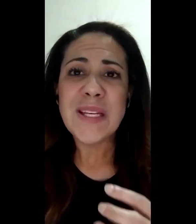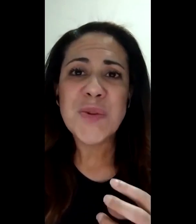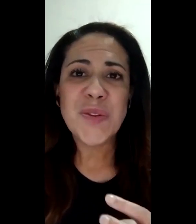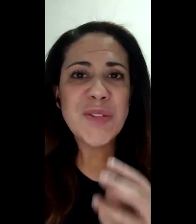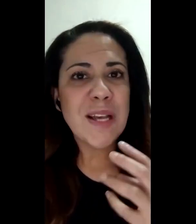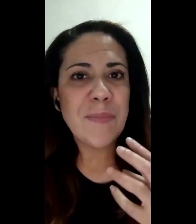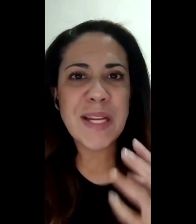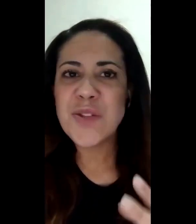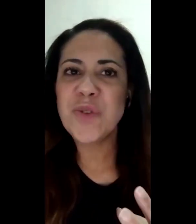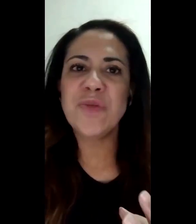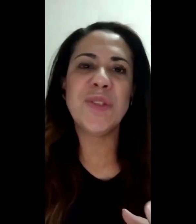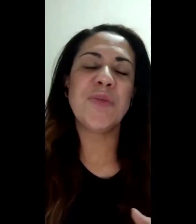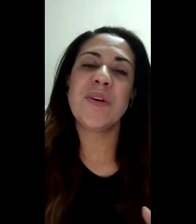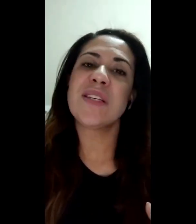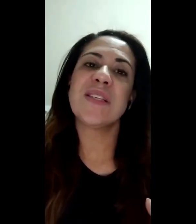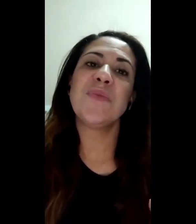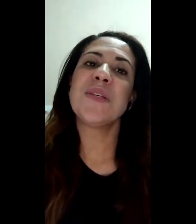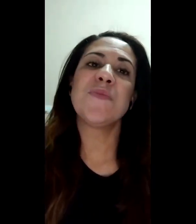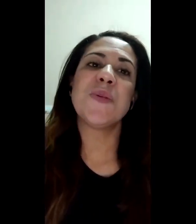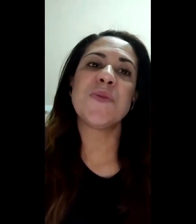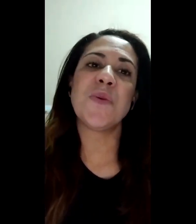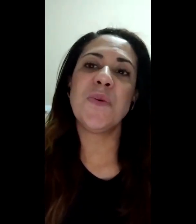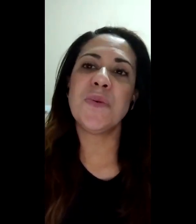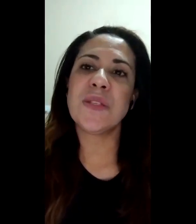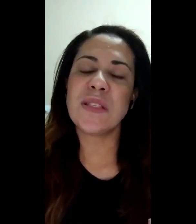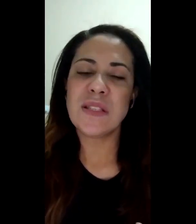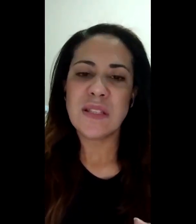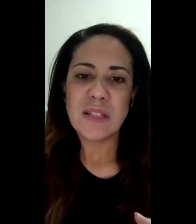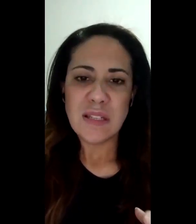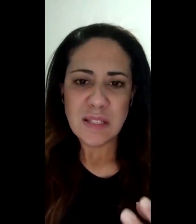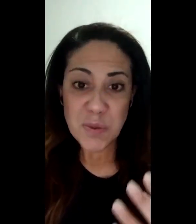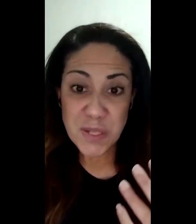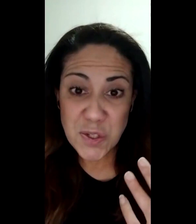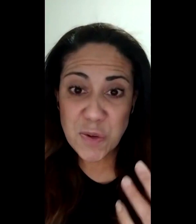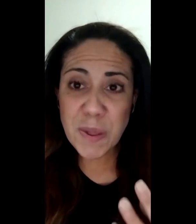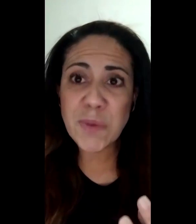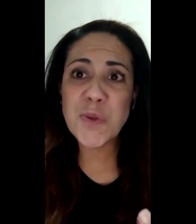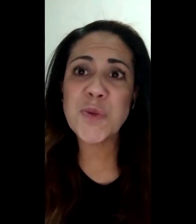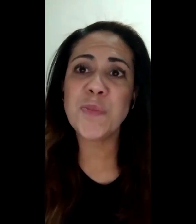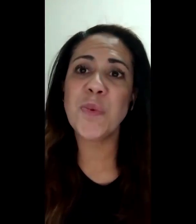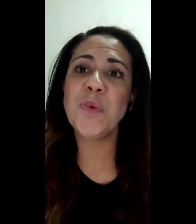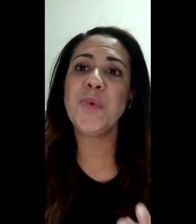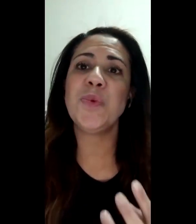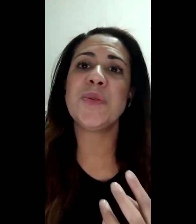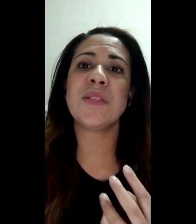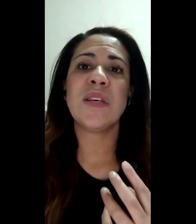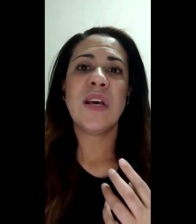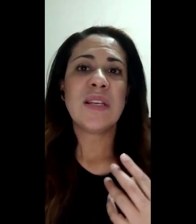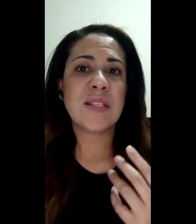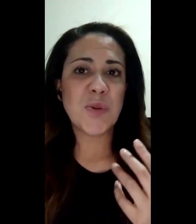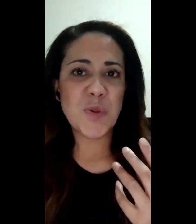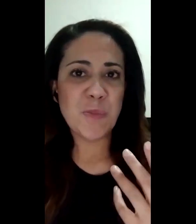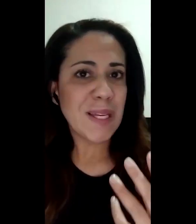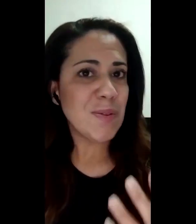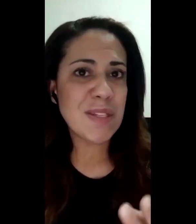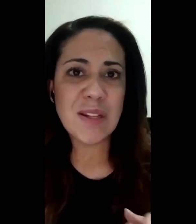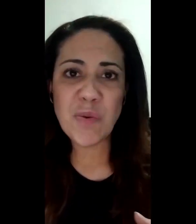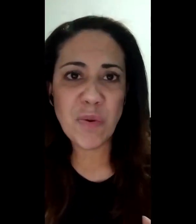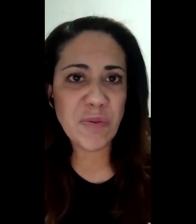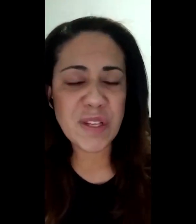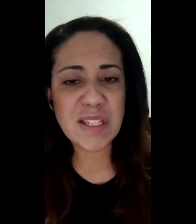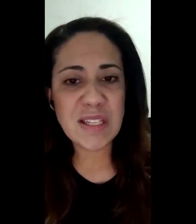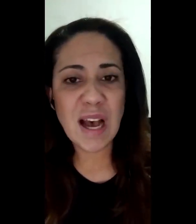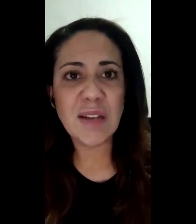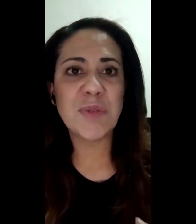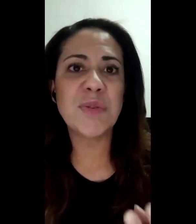Siddhartha, apenas quando se aprende a ouvir o coração das pessoas, seus sentimentos mudos, seus medos